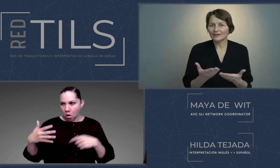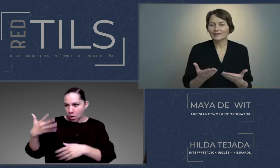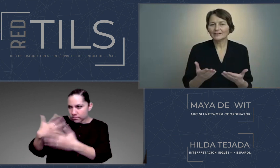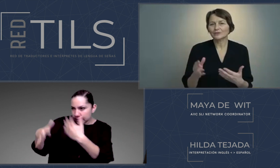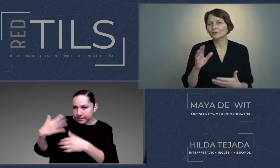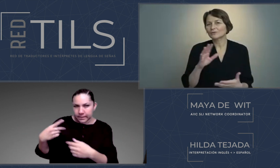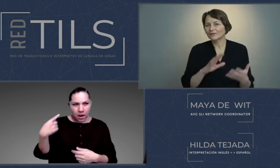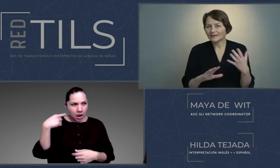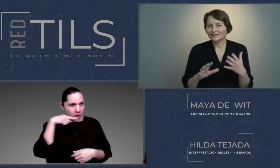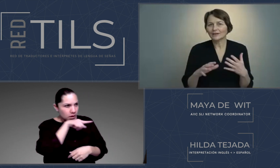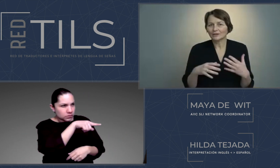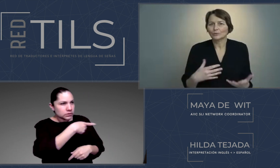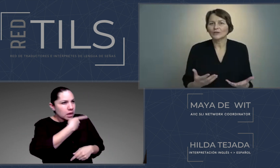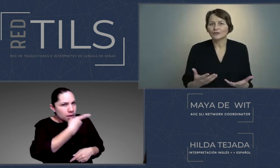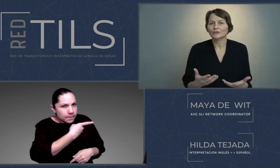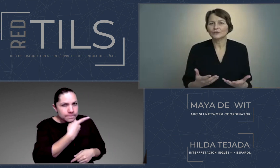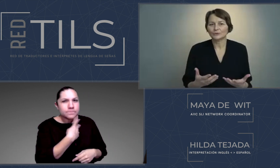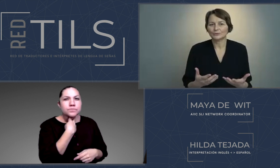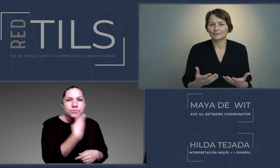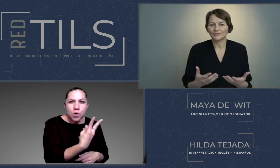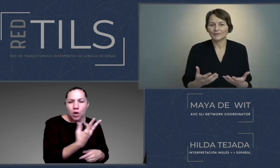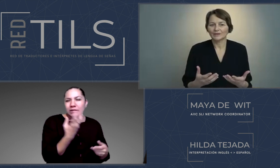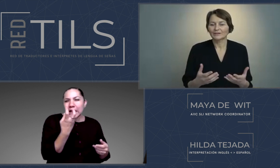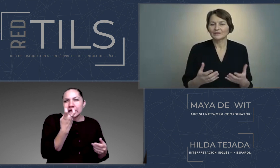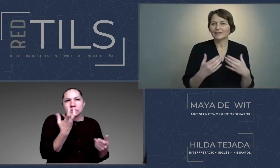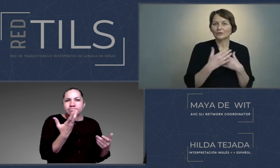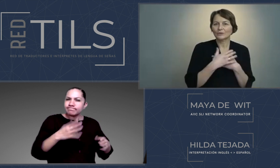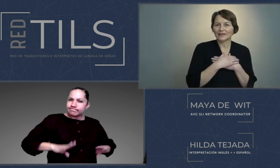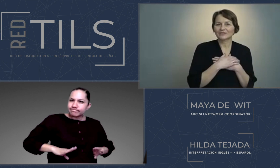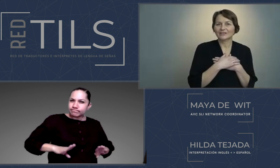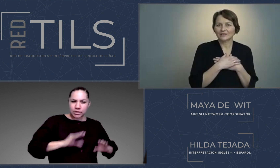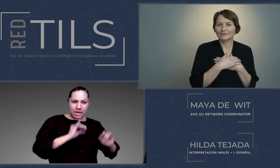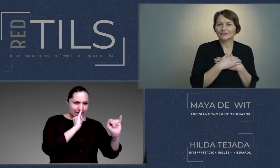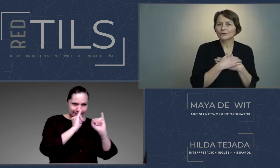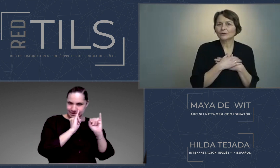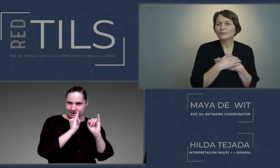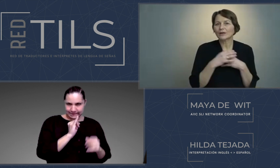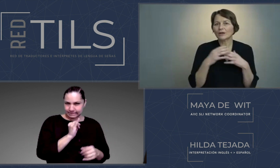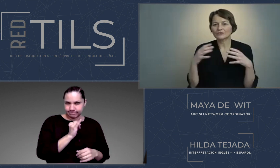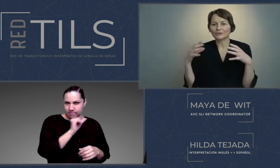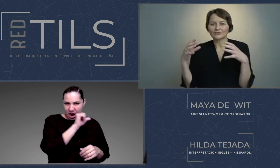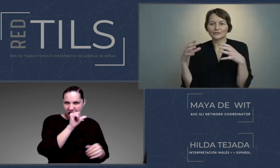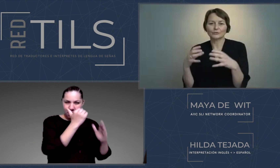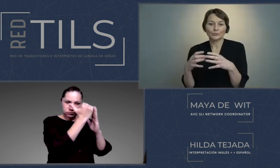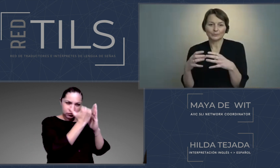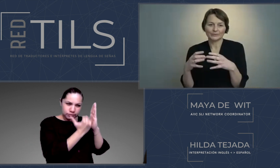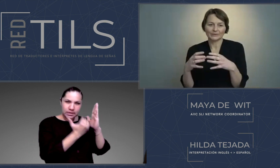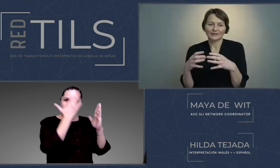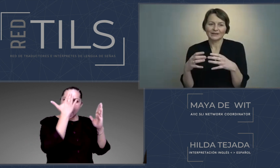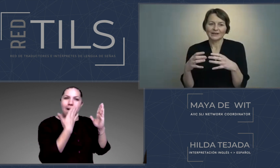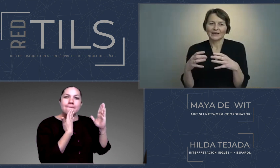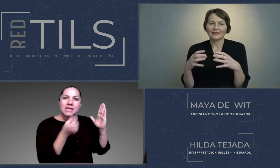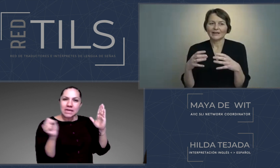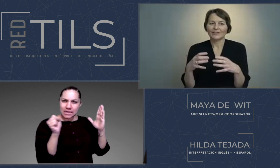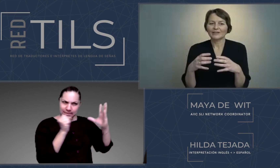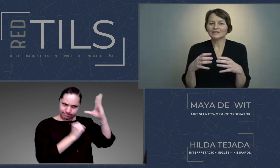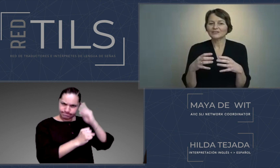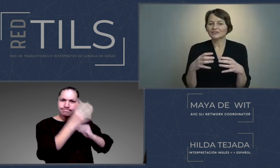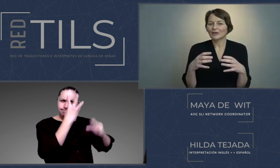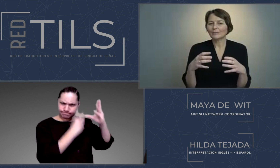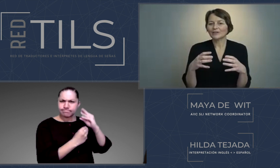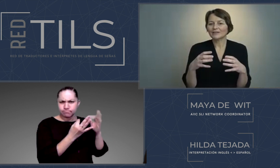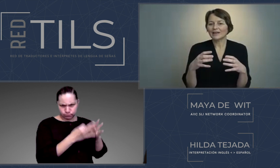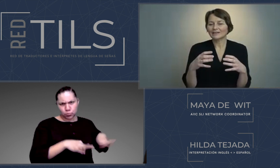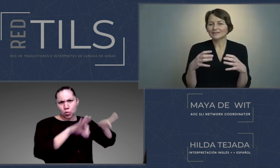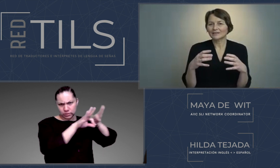como intérprete es poder hablar y reflexionar y compartir lo que se hace, no nada más como